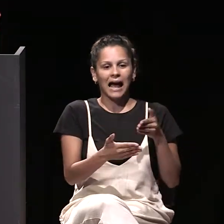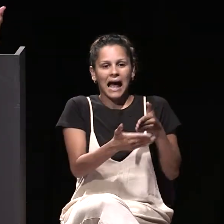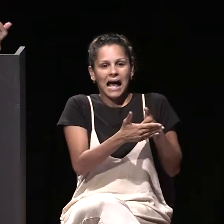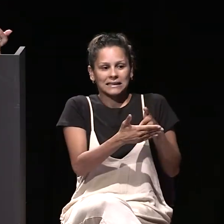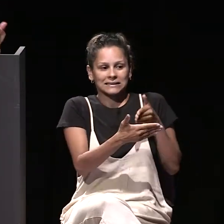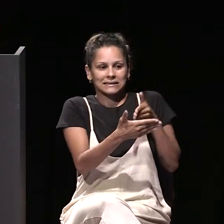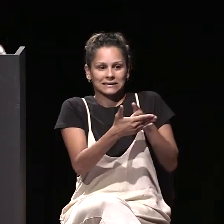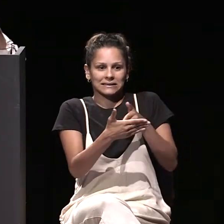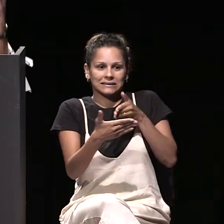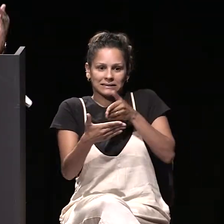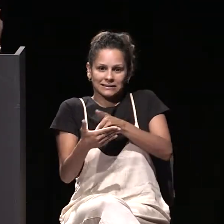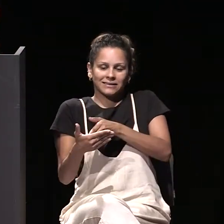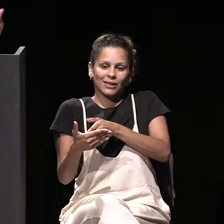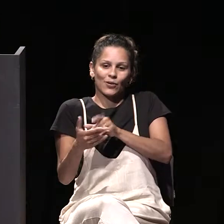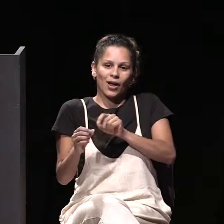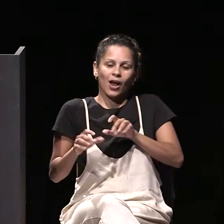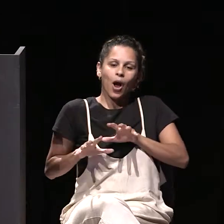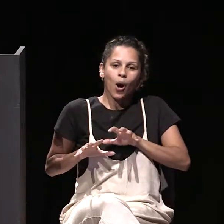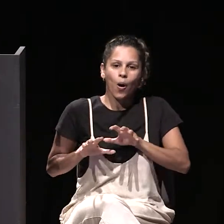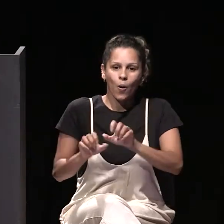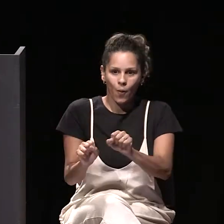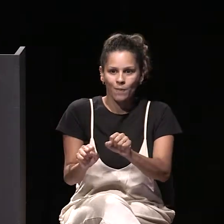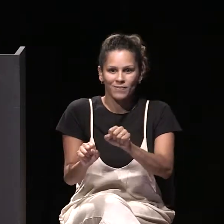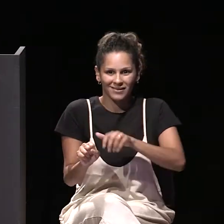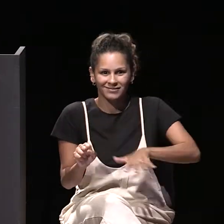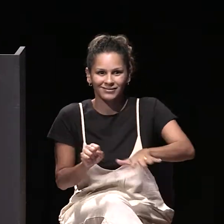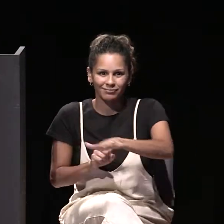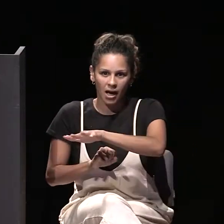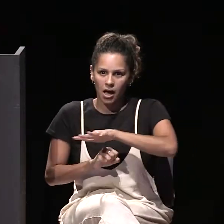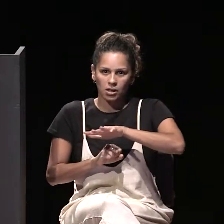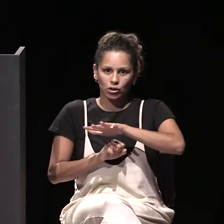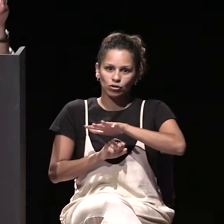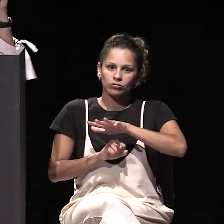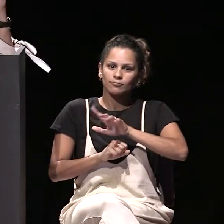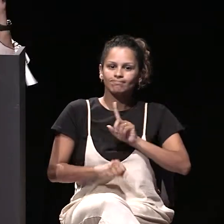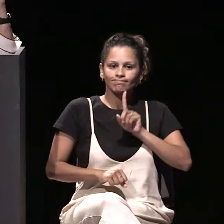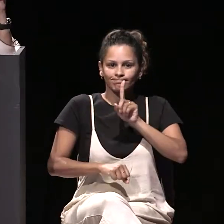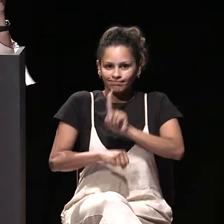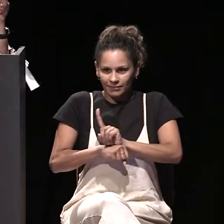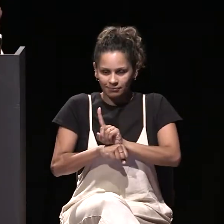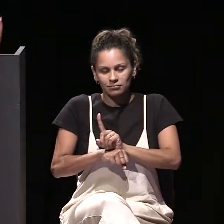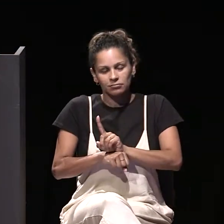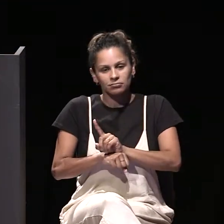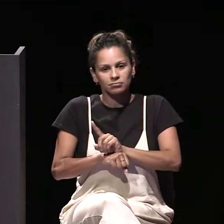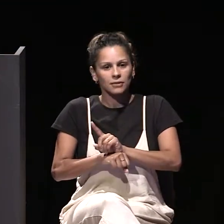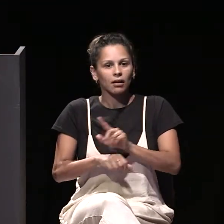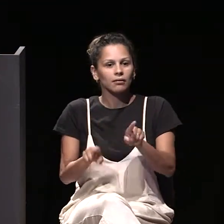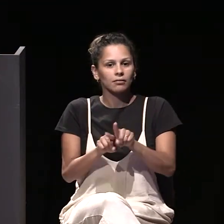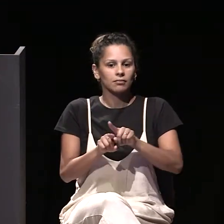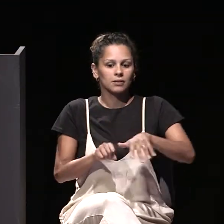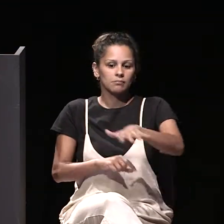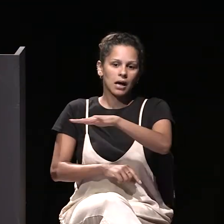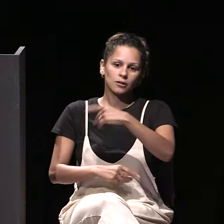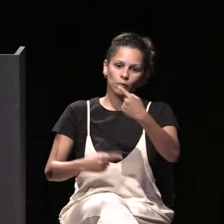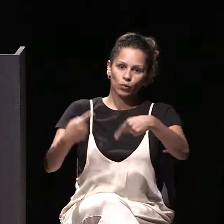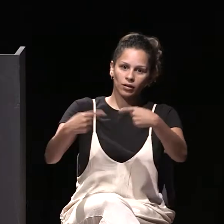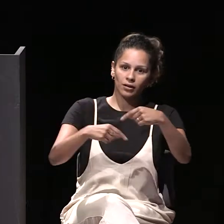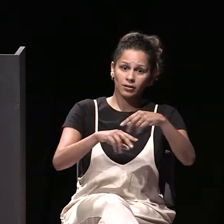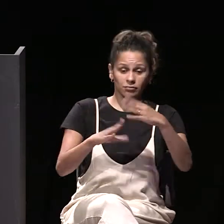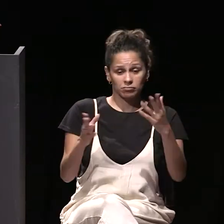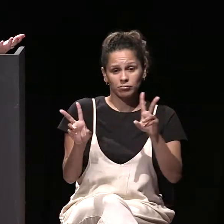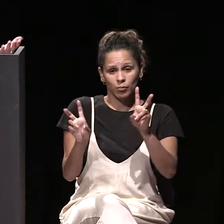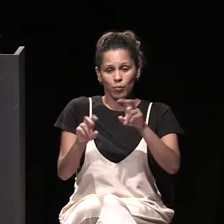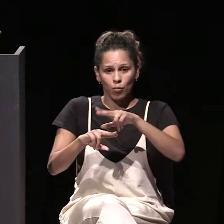poder estar ocupando esses espaços políticos que hoje, até por regras de gênero